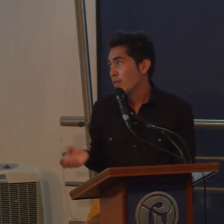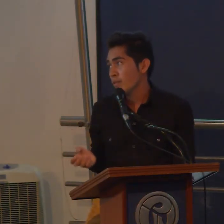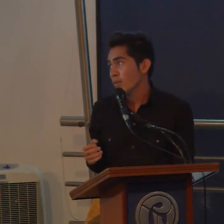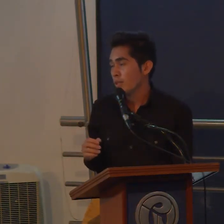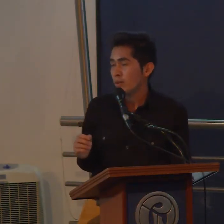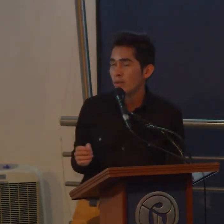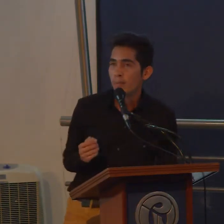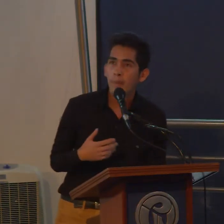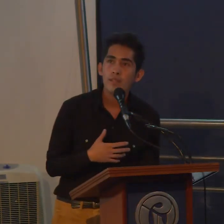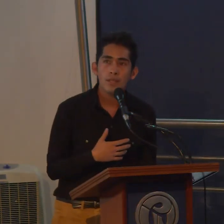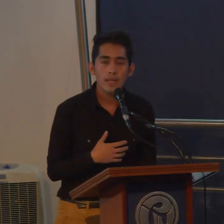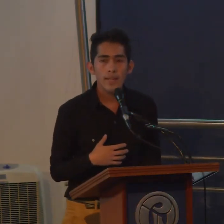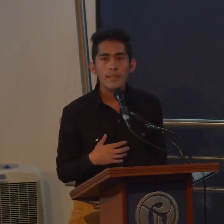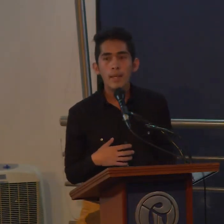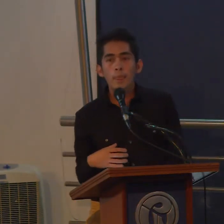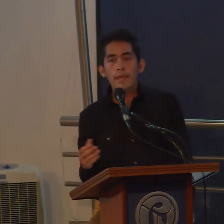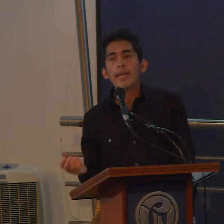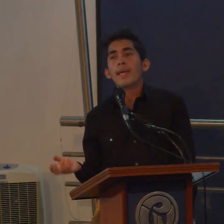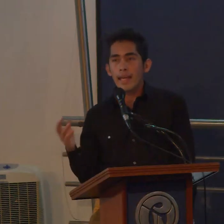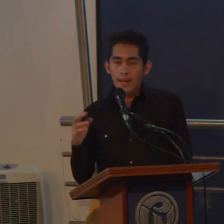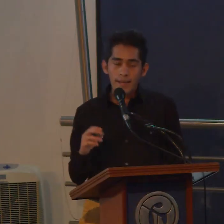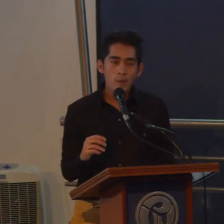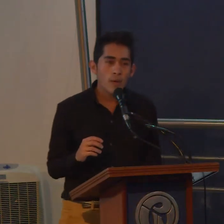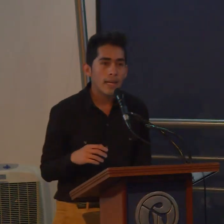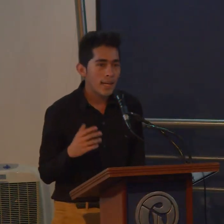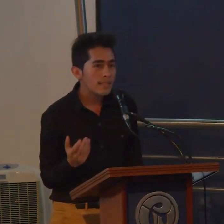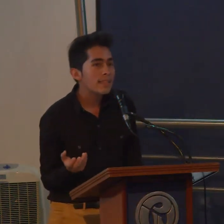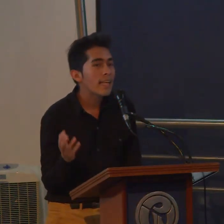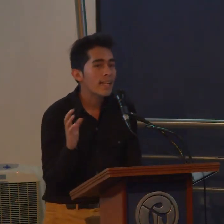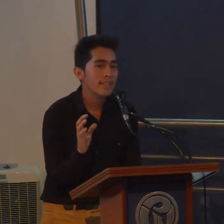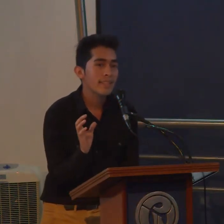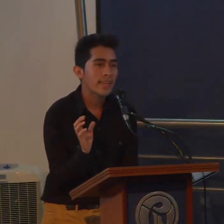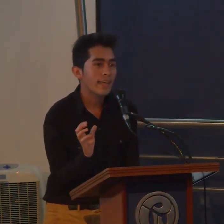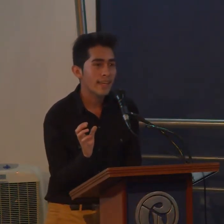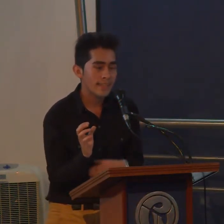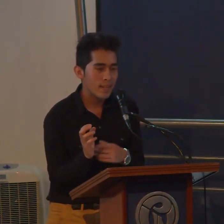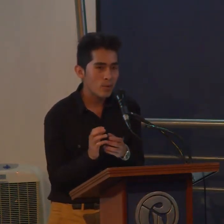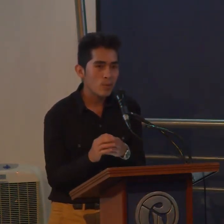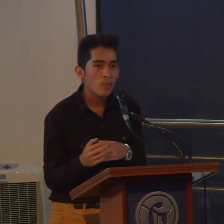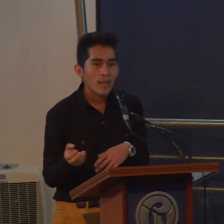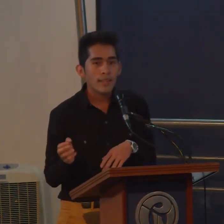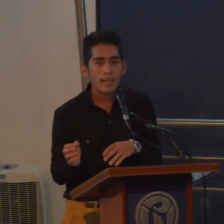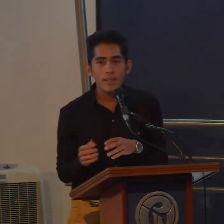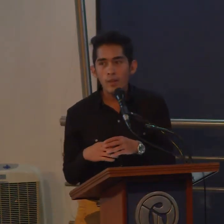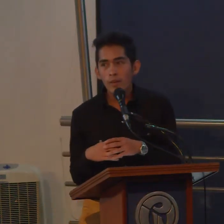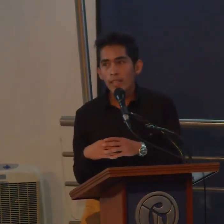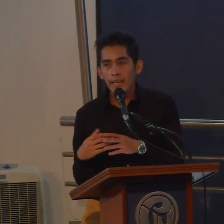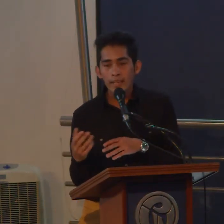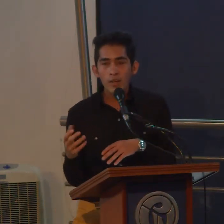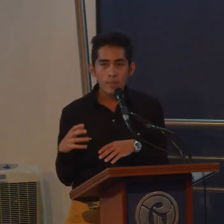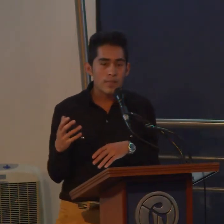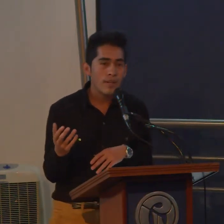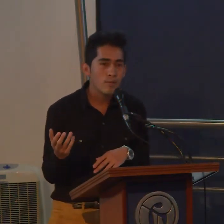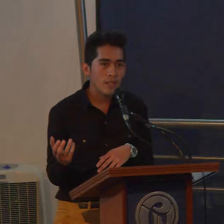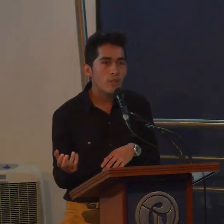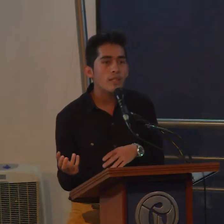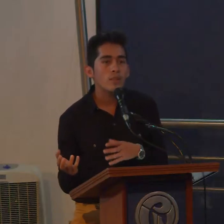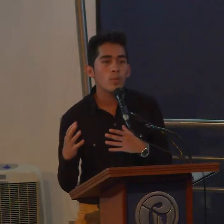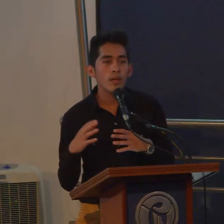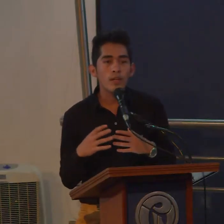la población Fundir y Futuro. ¿Esto qué quiere decir? Que era como el análisis del análisis que hacíamos, tanto de lo que pasaba